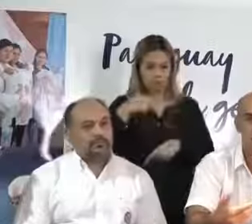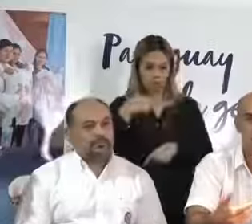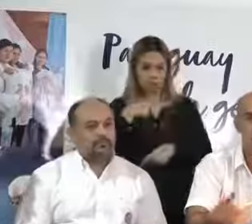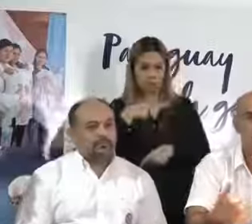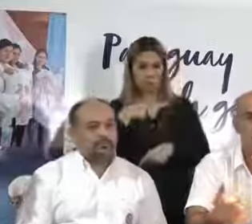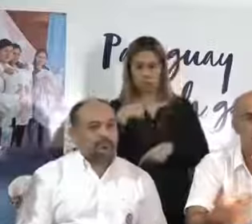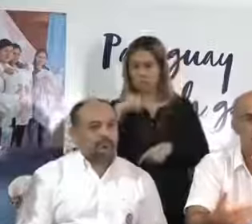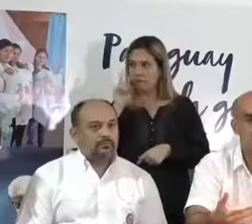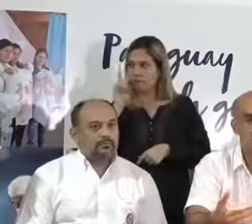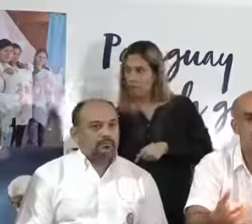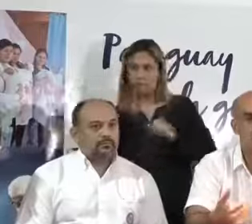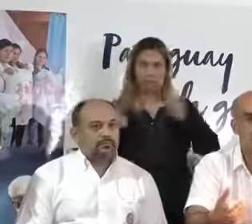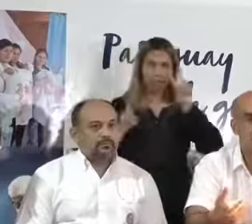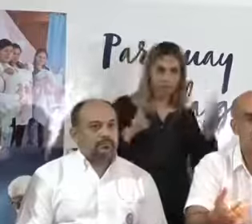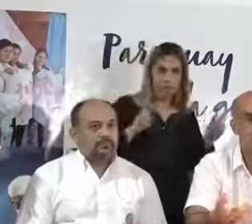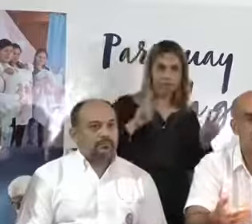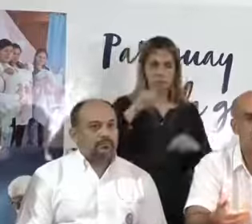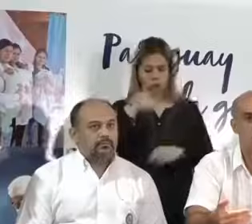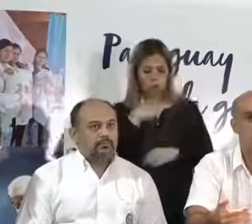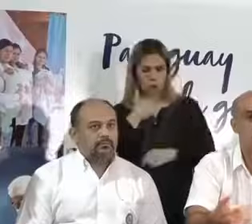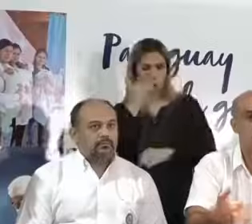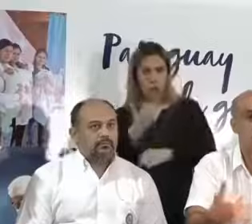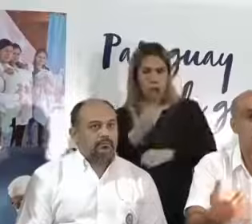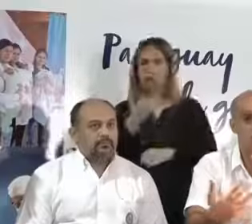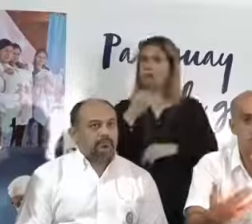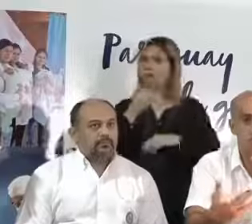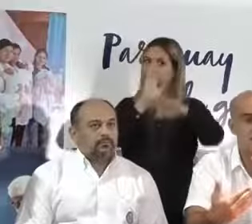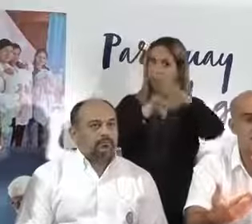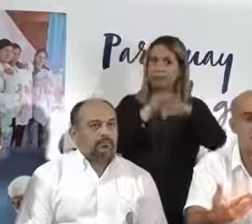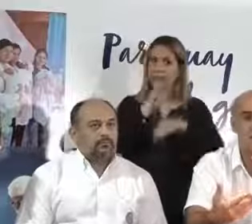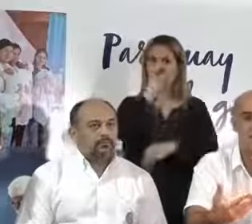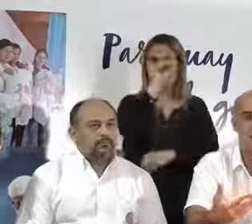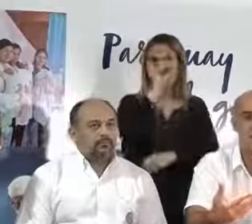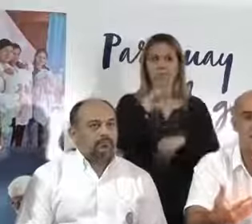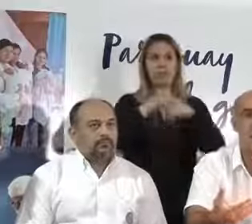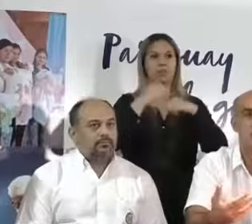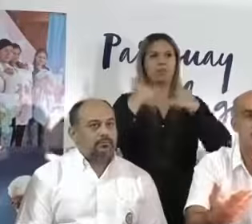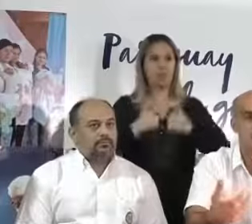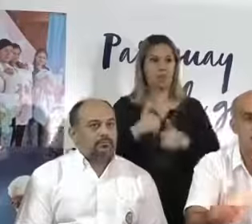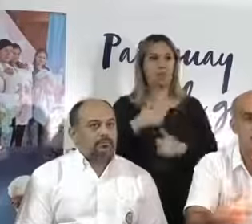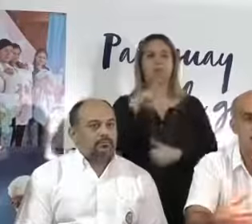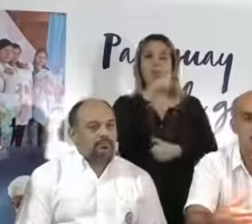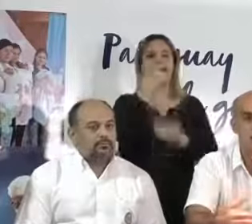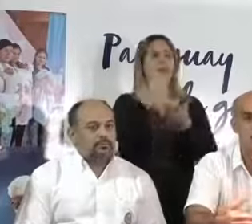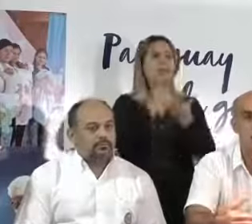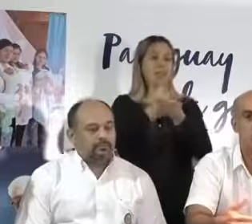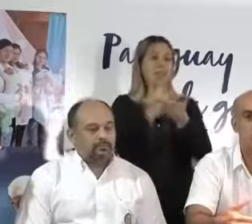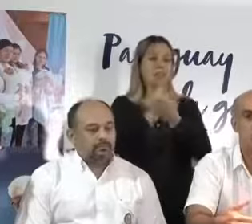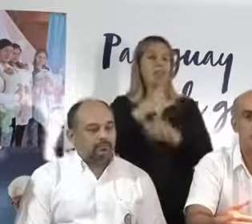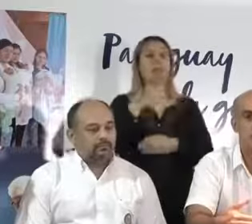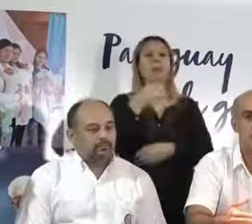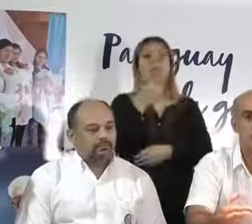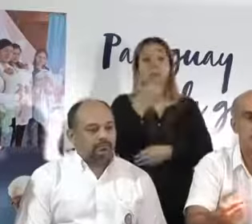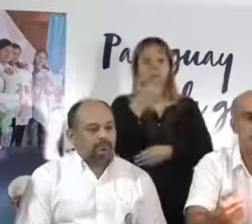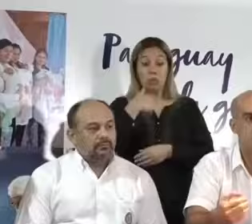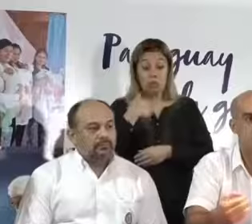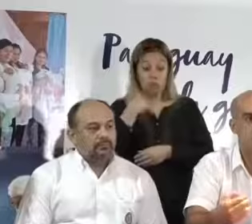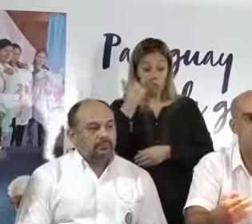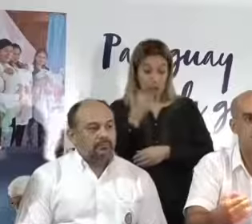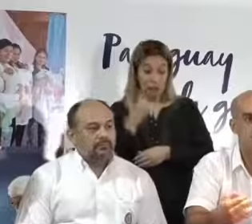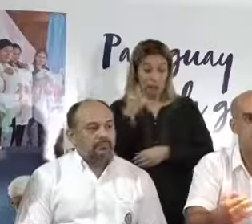ayuden reportando cuando están viniendo de zonas afectadas o si tienen dudas al respecto, se mantengan en sus hogares